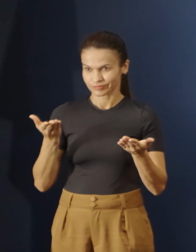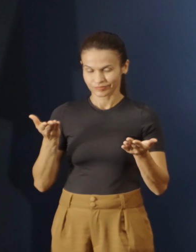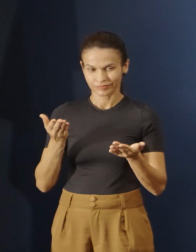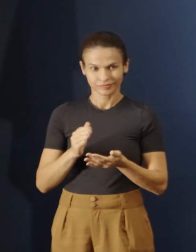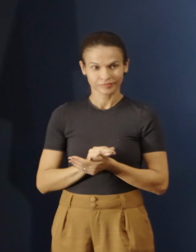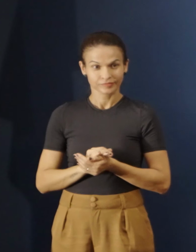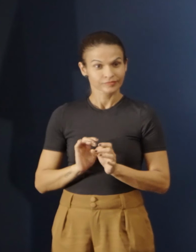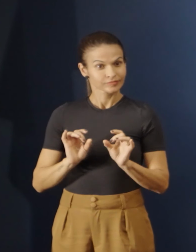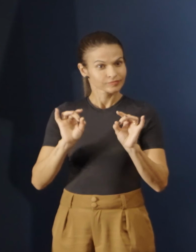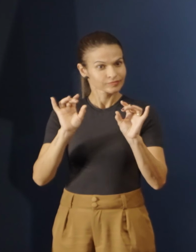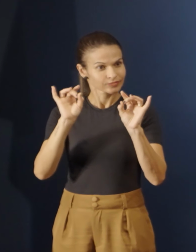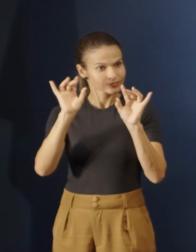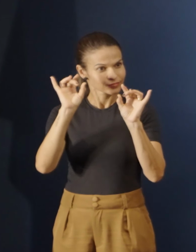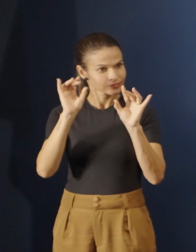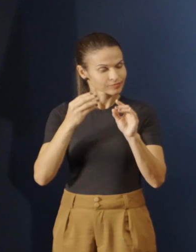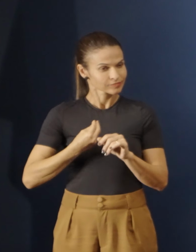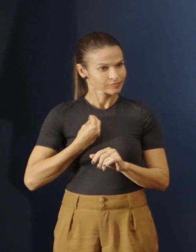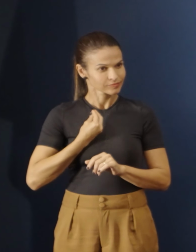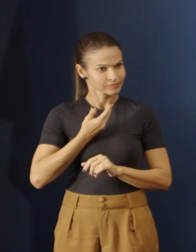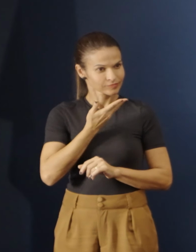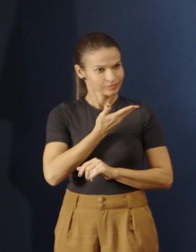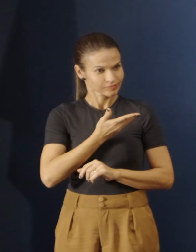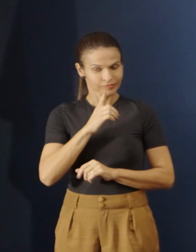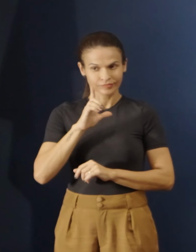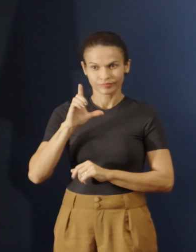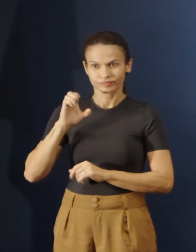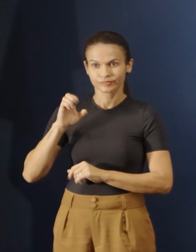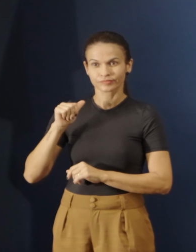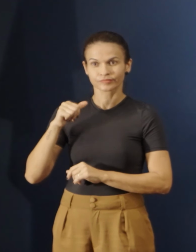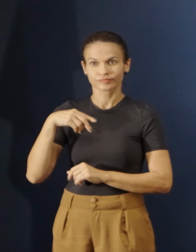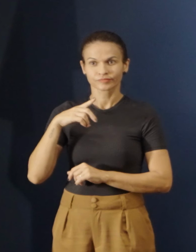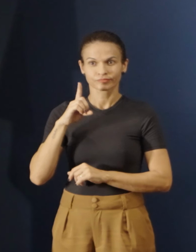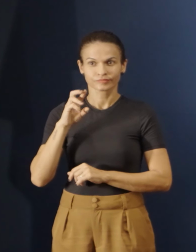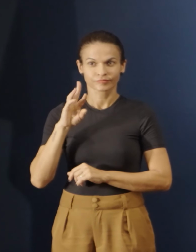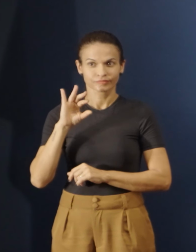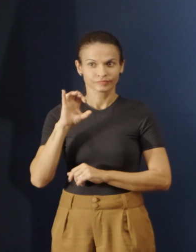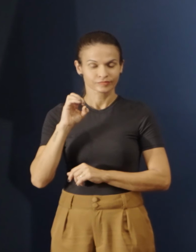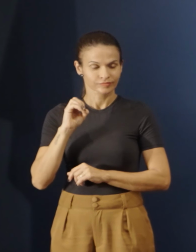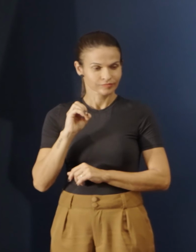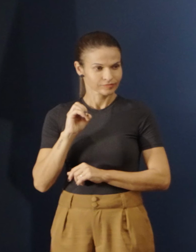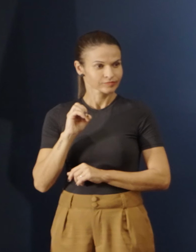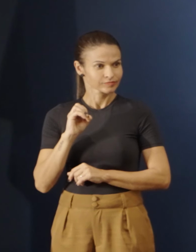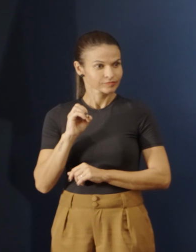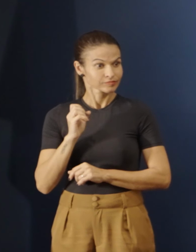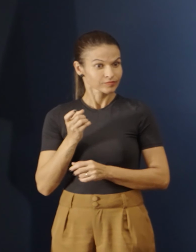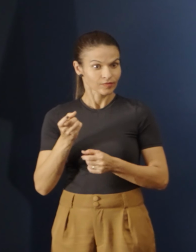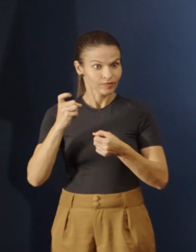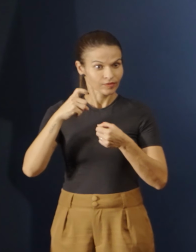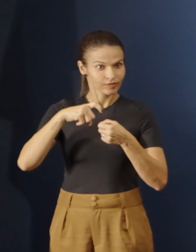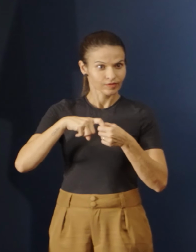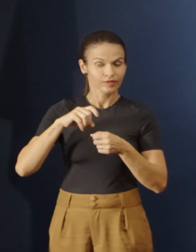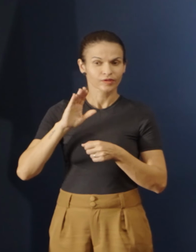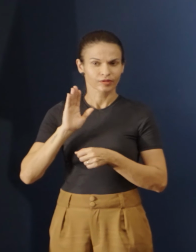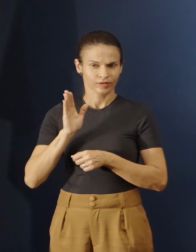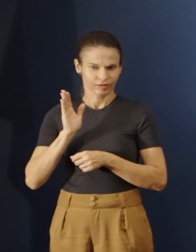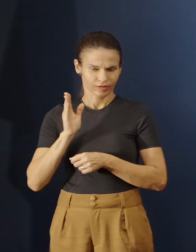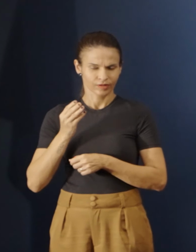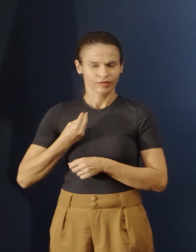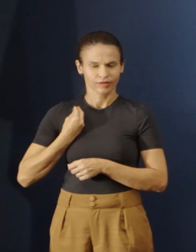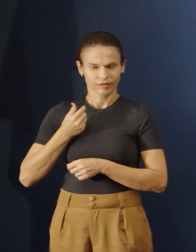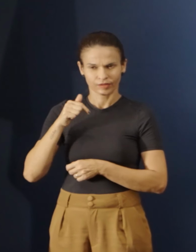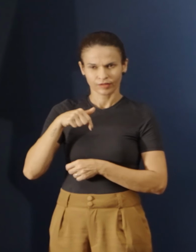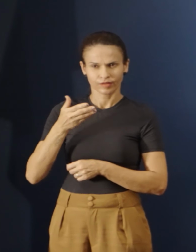e especialmente com a presença do Leandro, que está voltando, né? Você já veio aqui em outros.